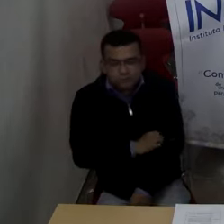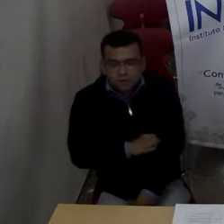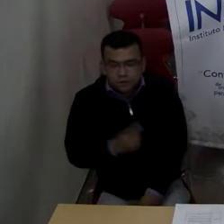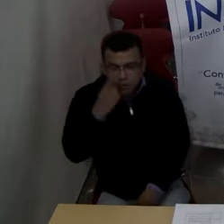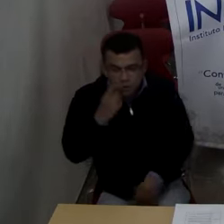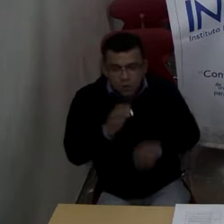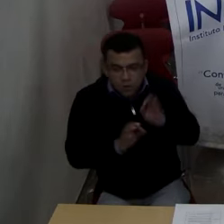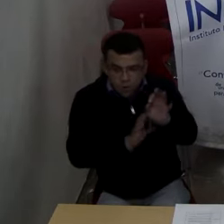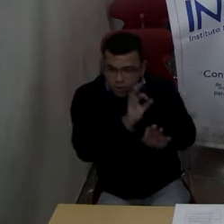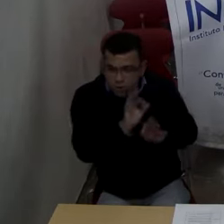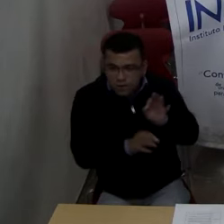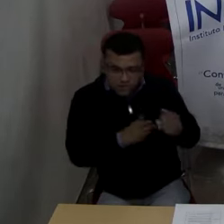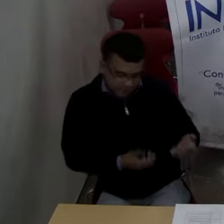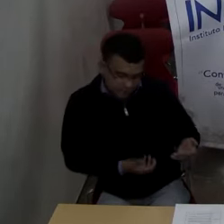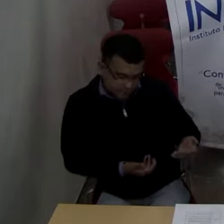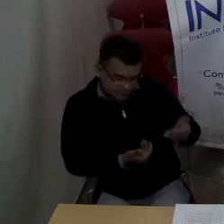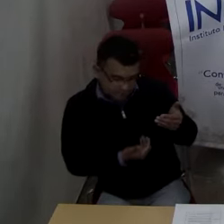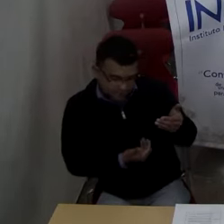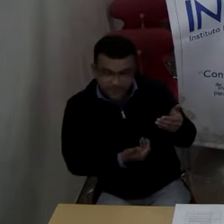Las conductas protectoras